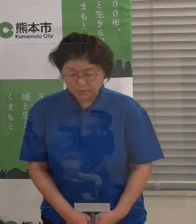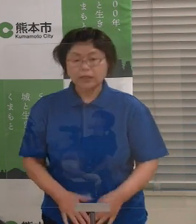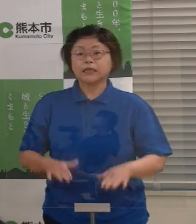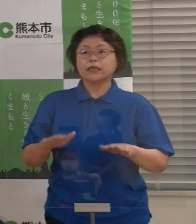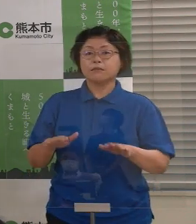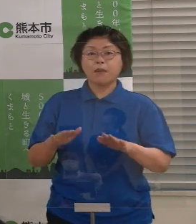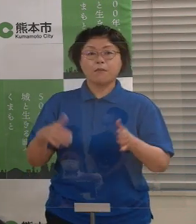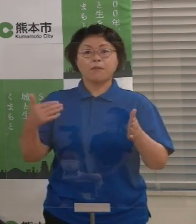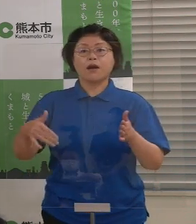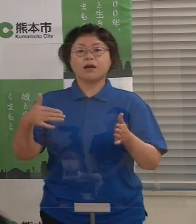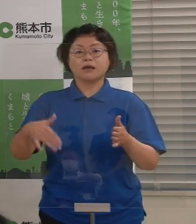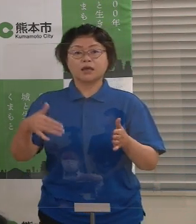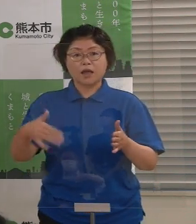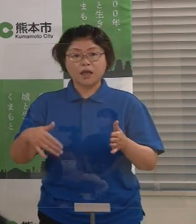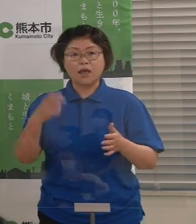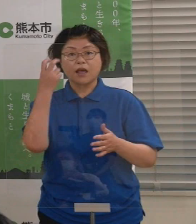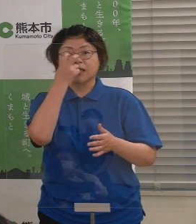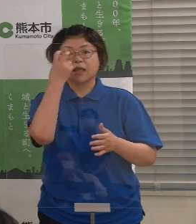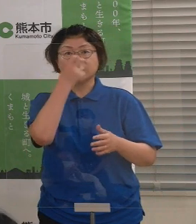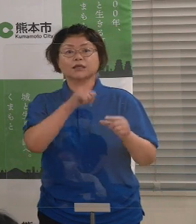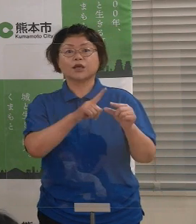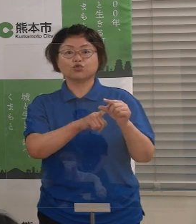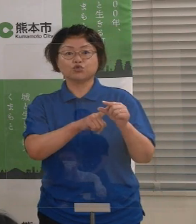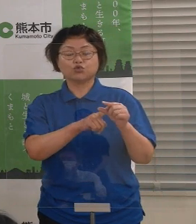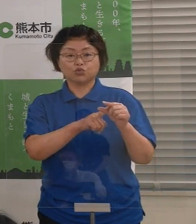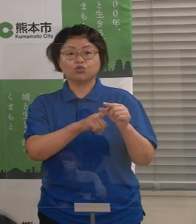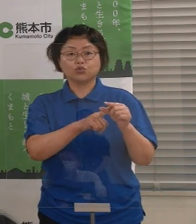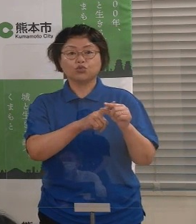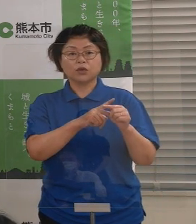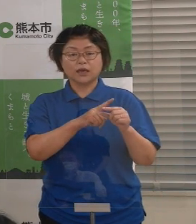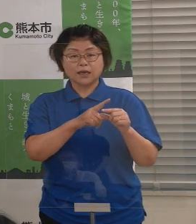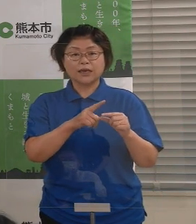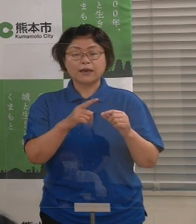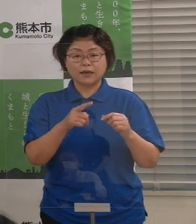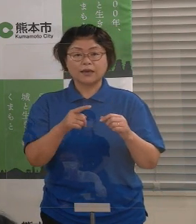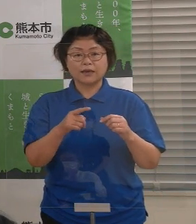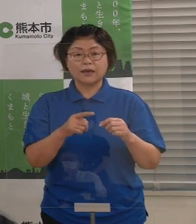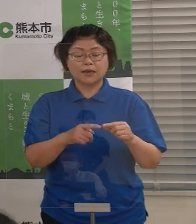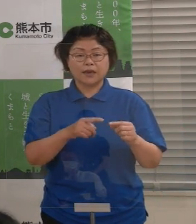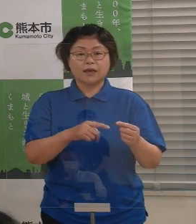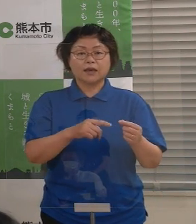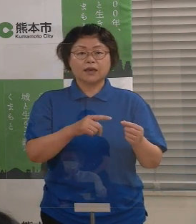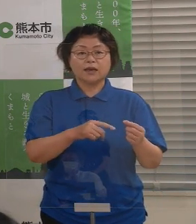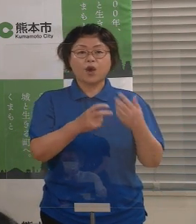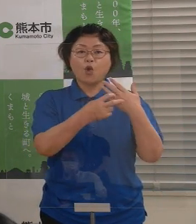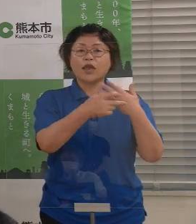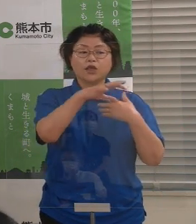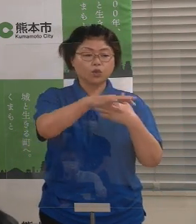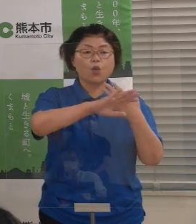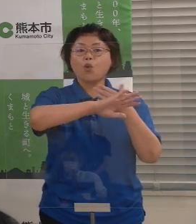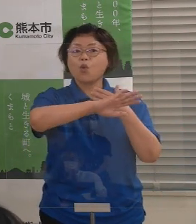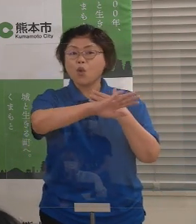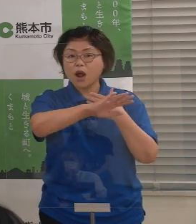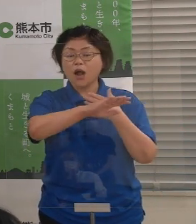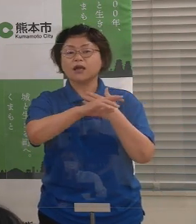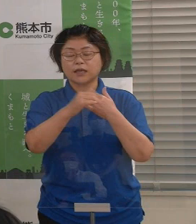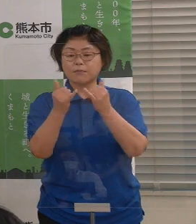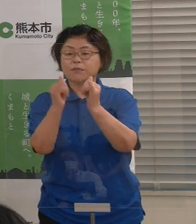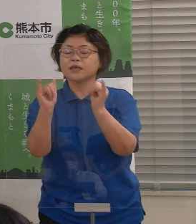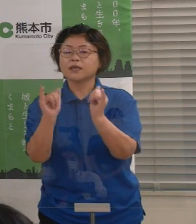だ検査まだ民間に出しているものがまだ答え返ってきて